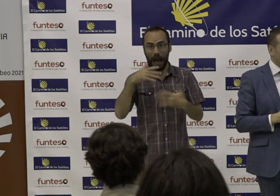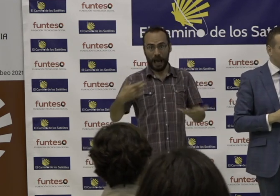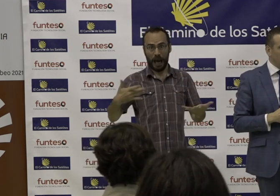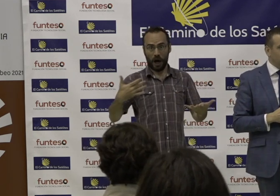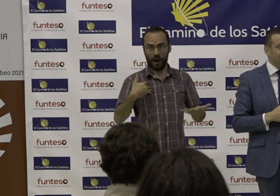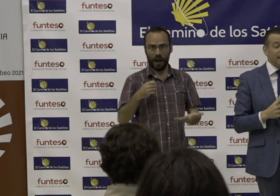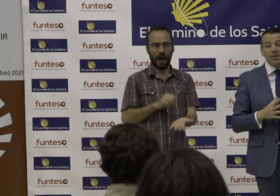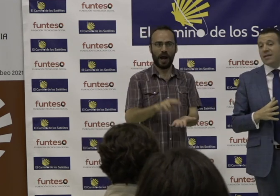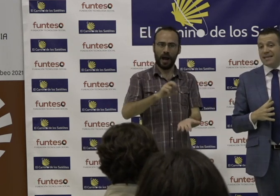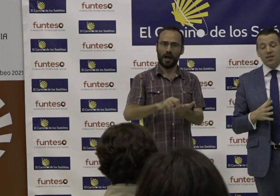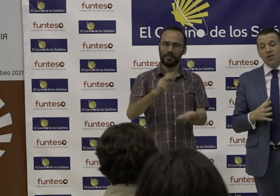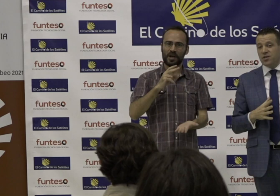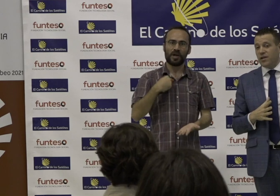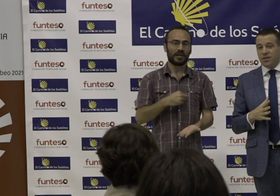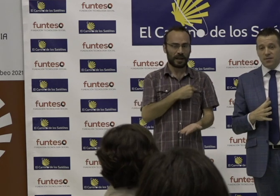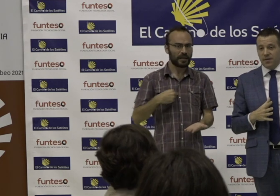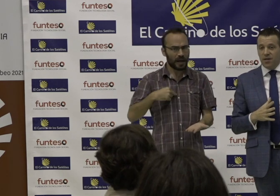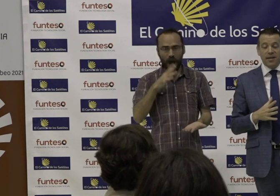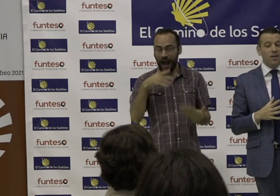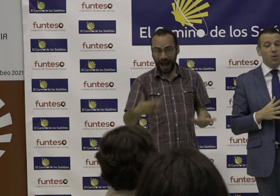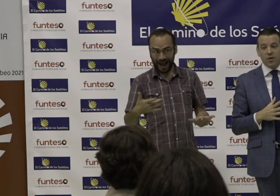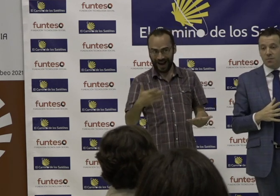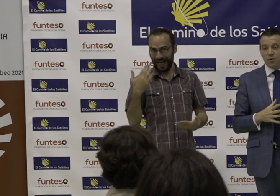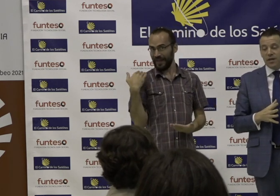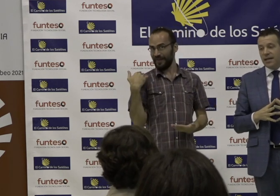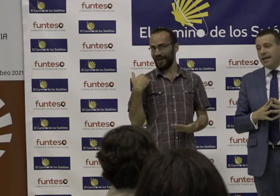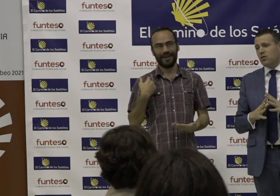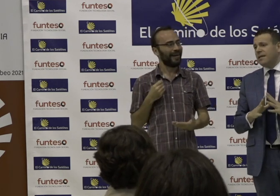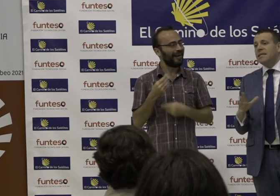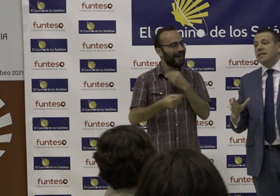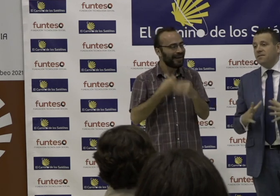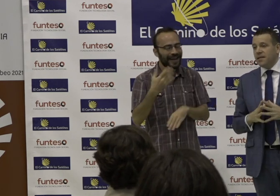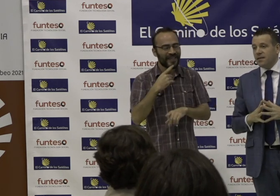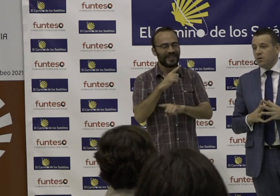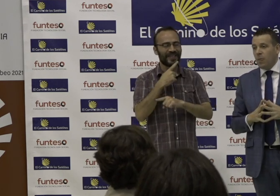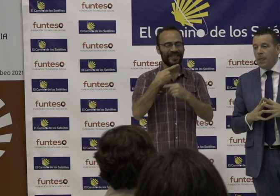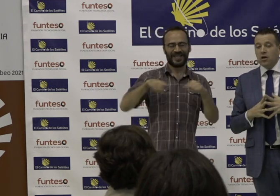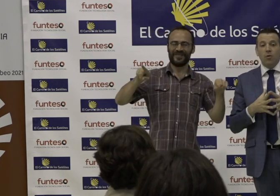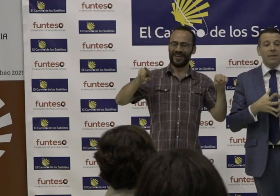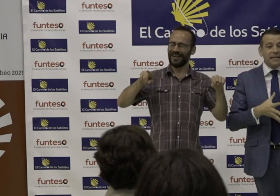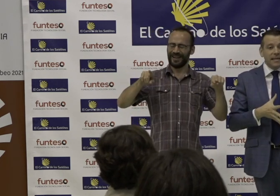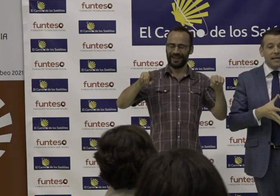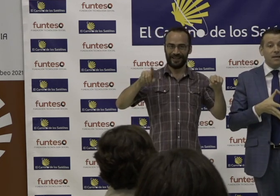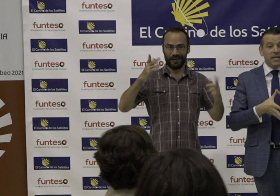Camino de Santiago. Y el Camino de Santiago en esta ocasión, que lo hice hace poco tiempo, era totalmente diferente. Compartía